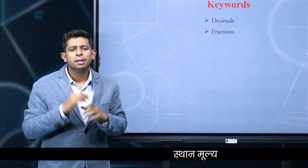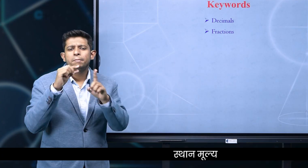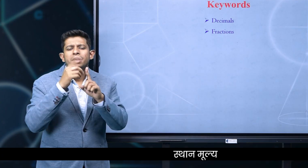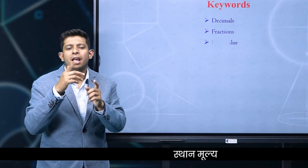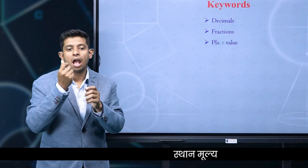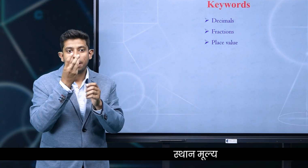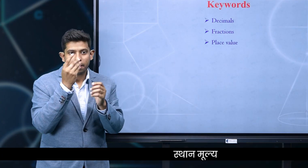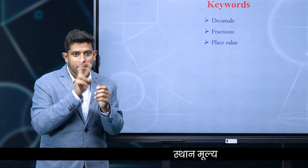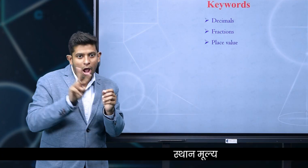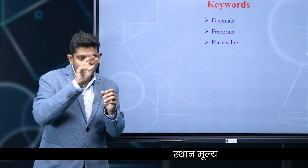स्थानमूल्य,